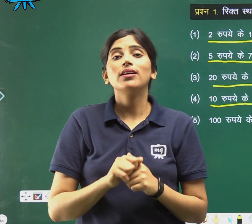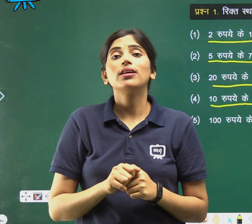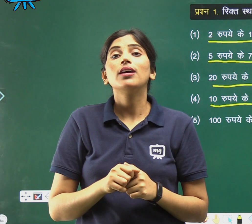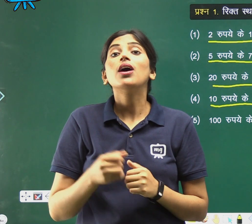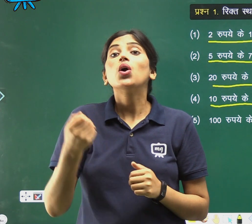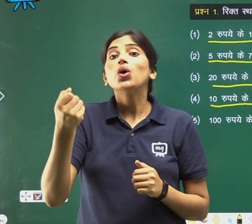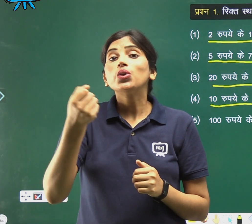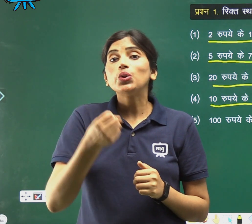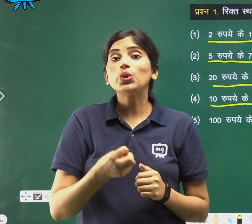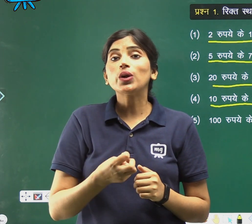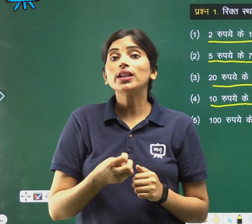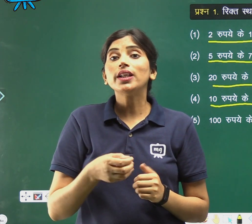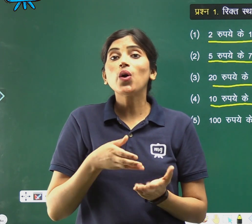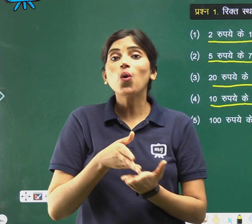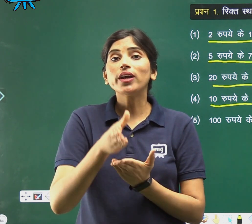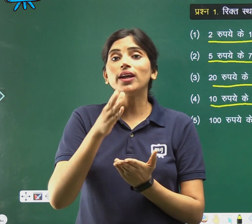तो कितने होंगे?